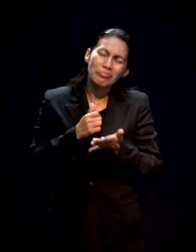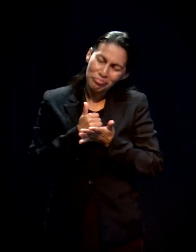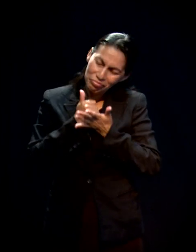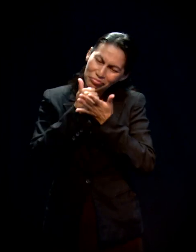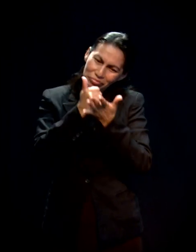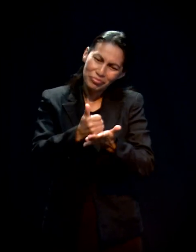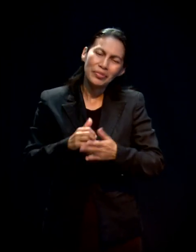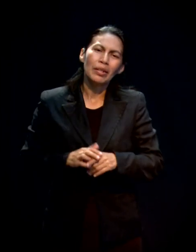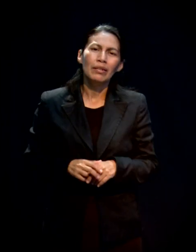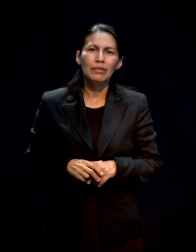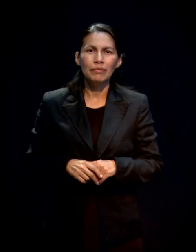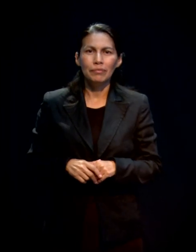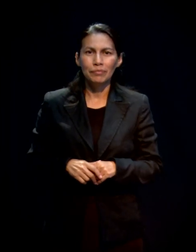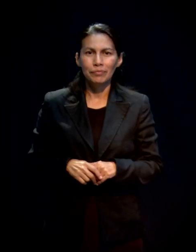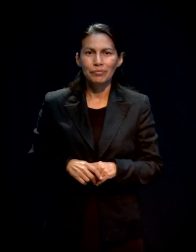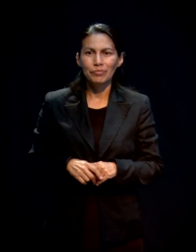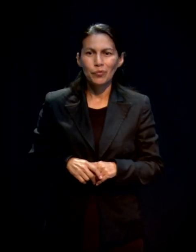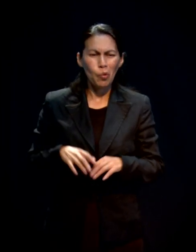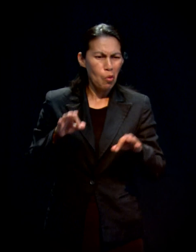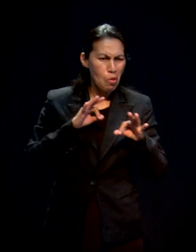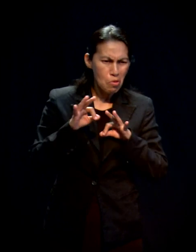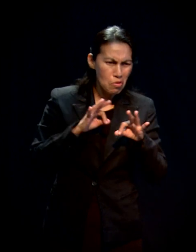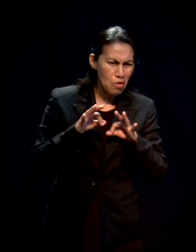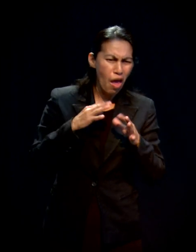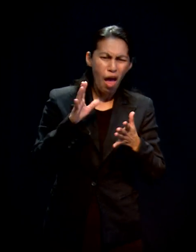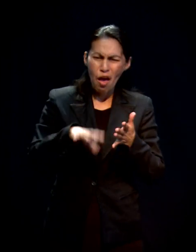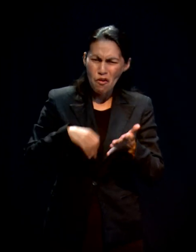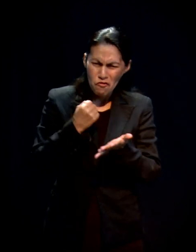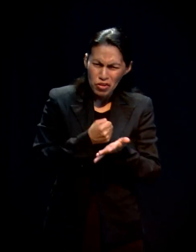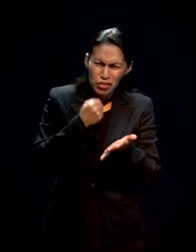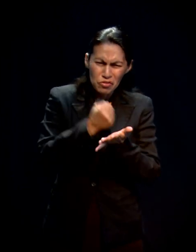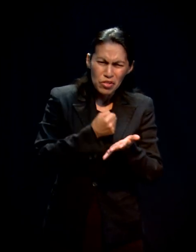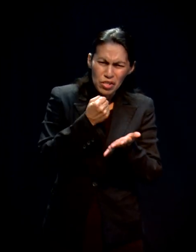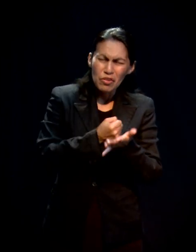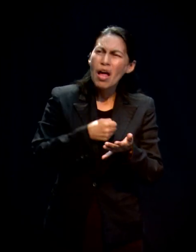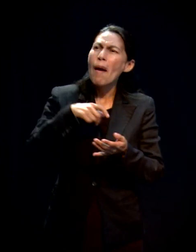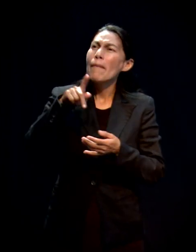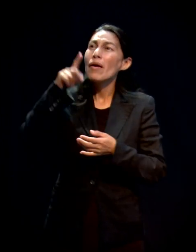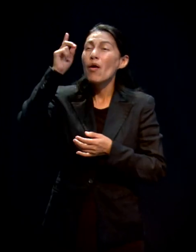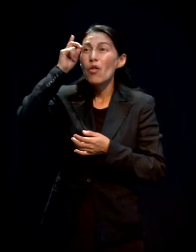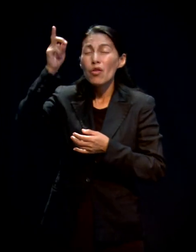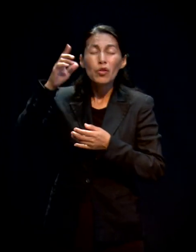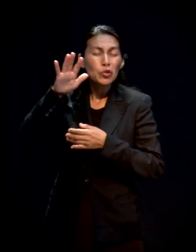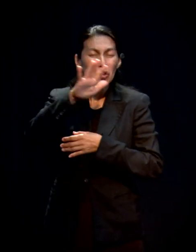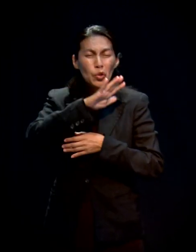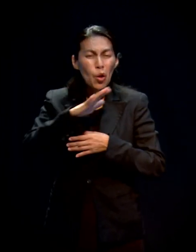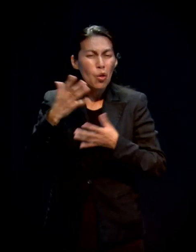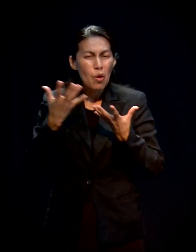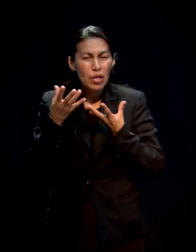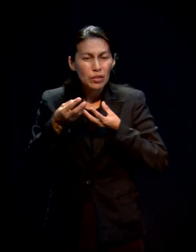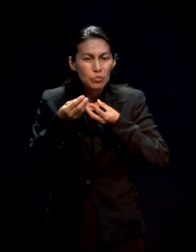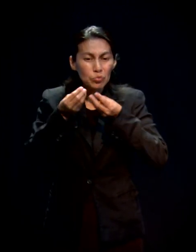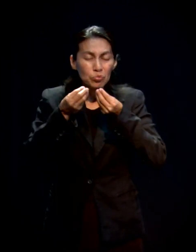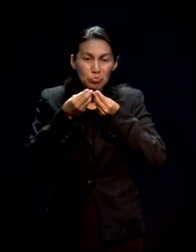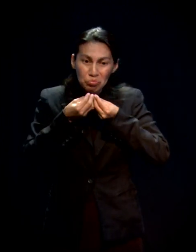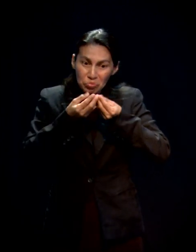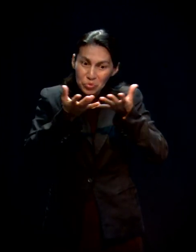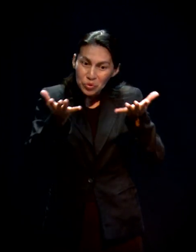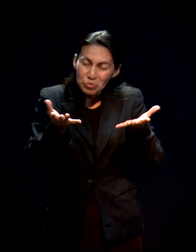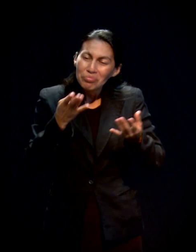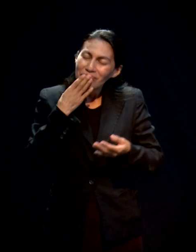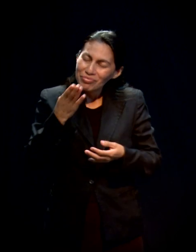haga todo lo posible y dios abrió el camino en su nombre se abren los caminos de cierto magda aguirre